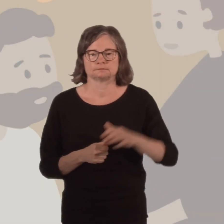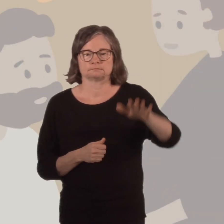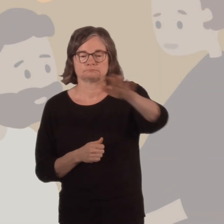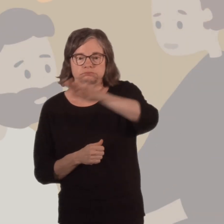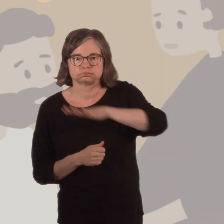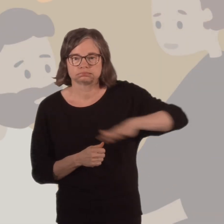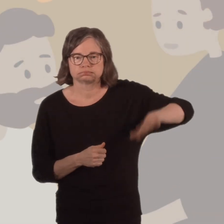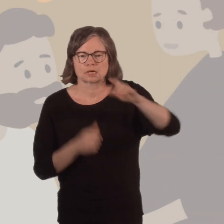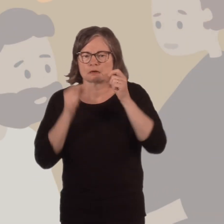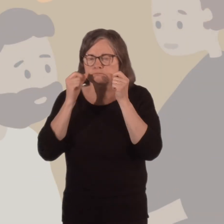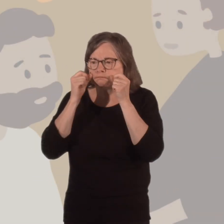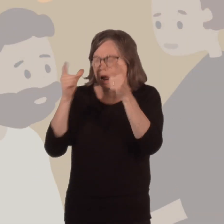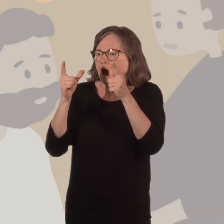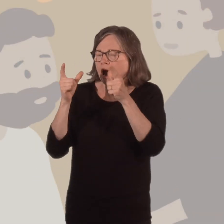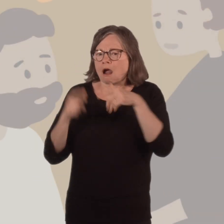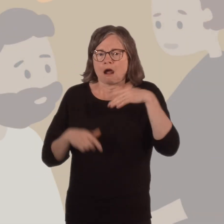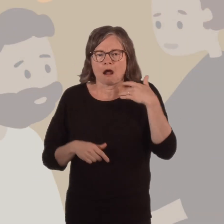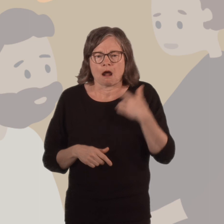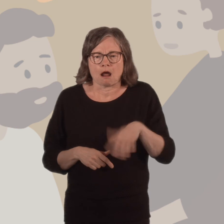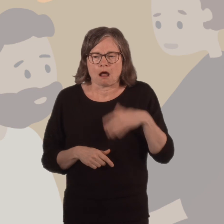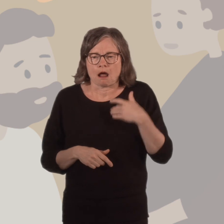Ils sont tous très étonnés et ne savent pas quoi